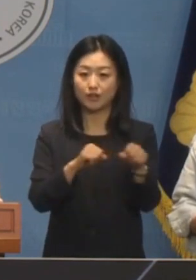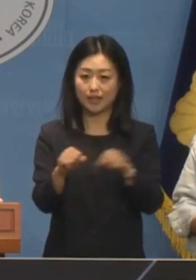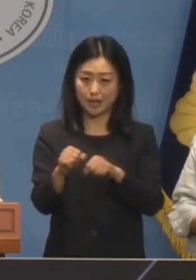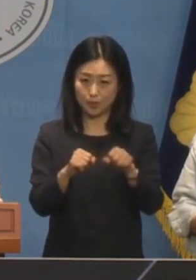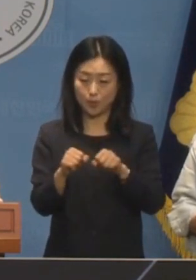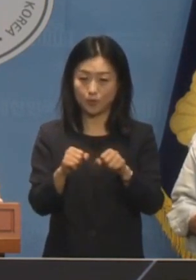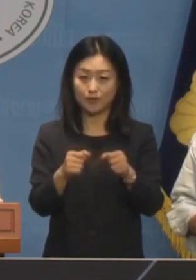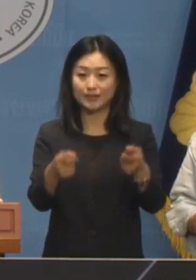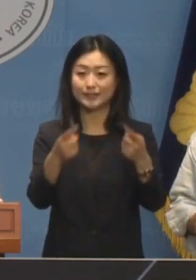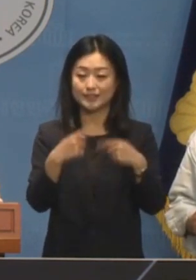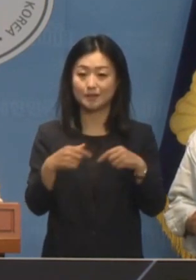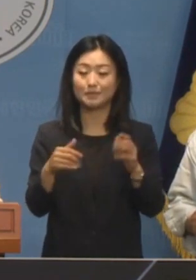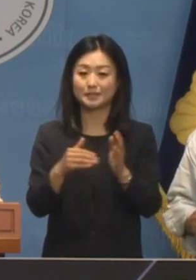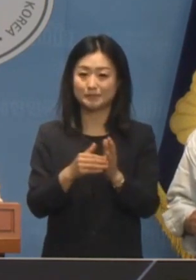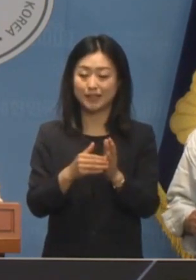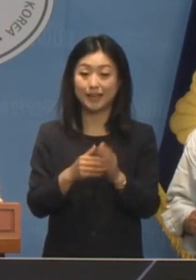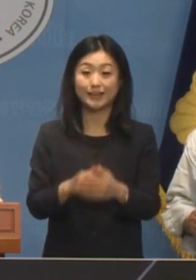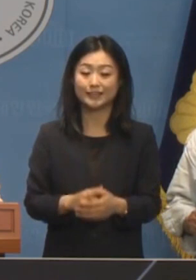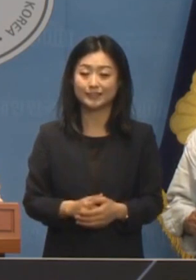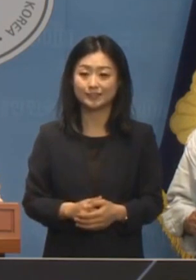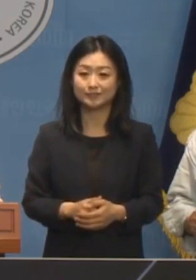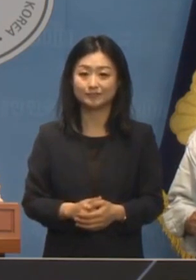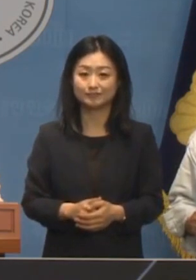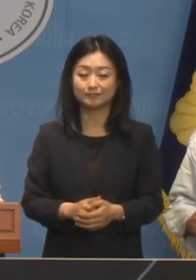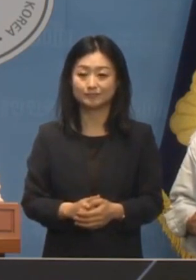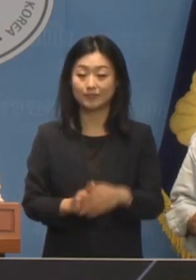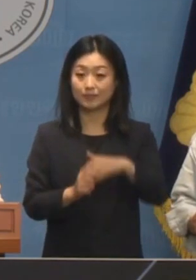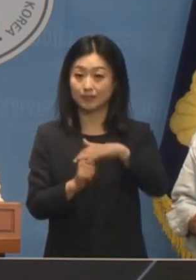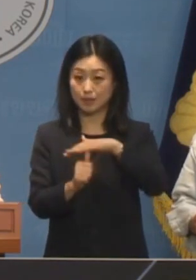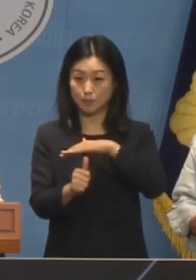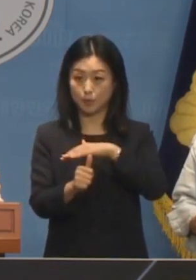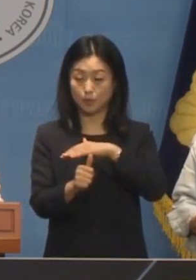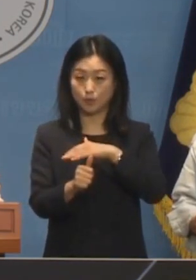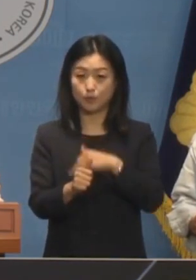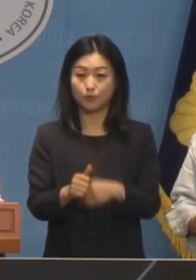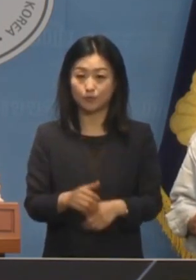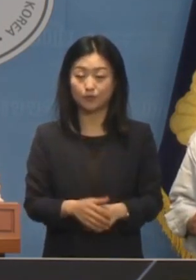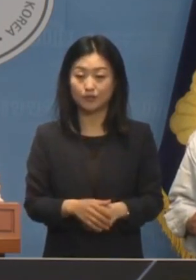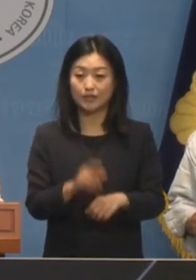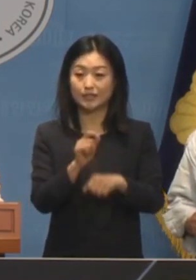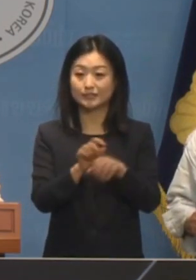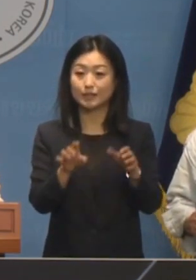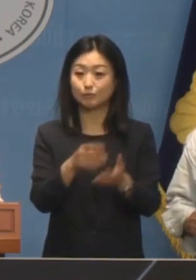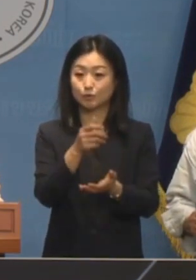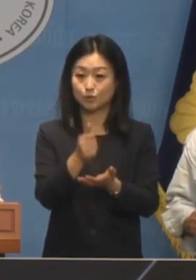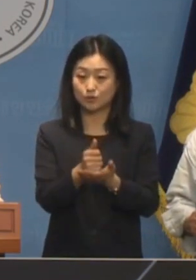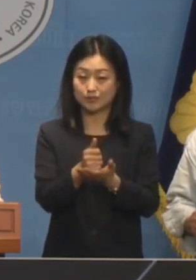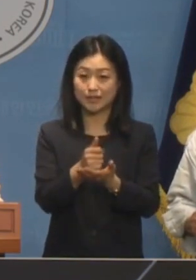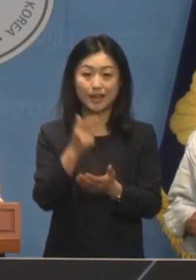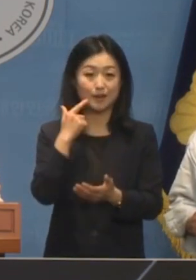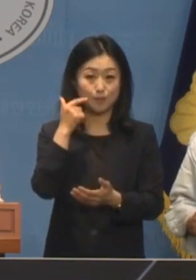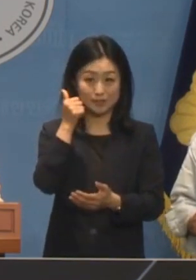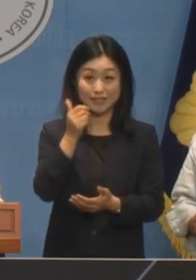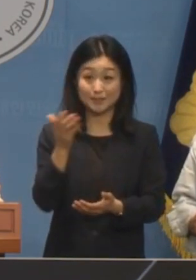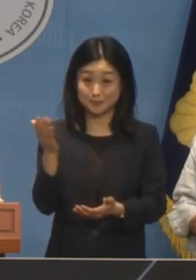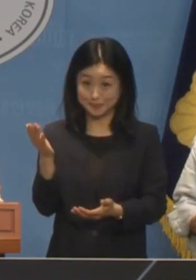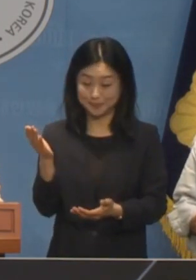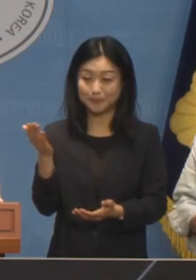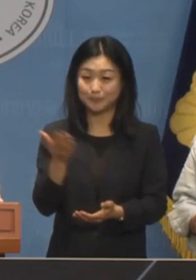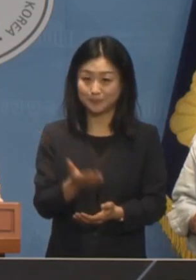에서 오셨습니다. 그래서 대표자로서 우리 수기총 사무총장 박종호 목사님,